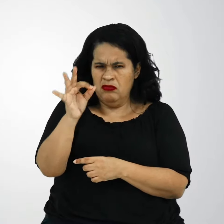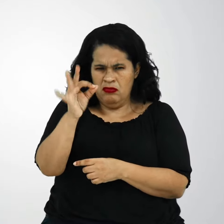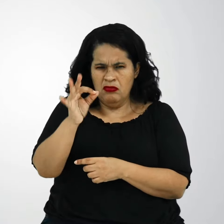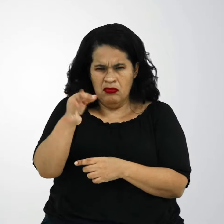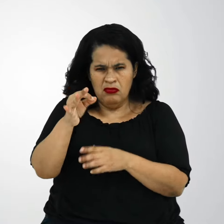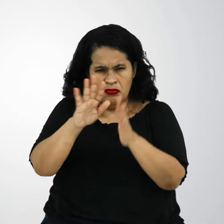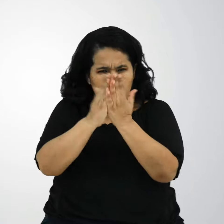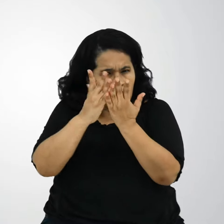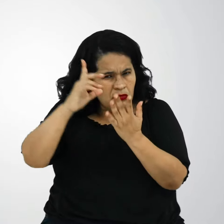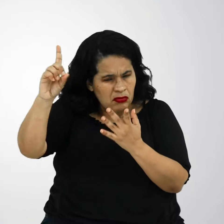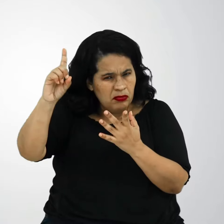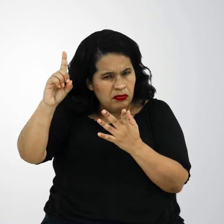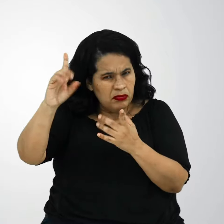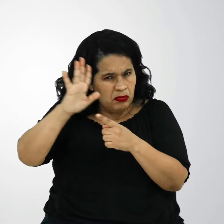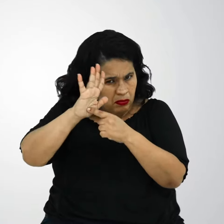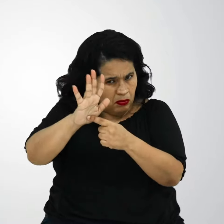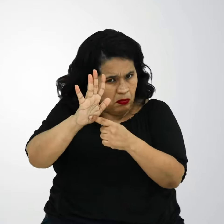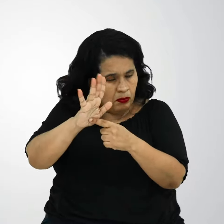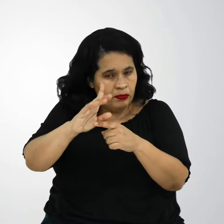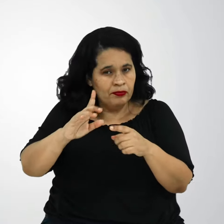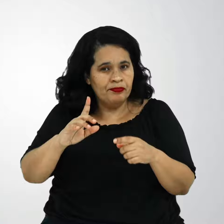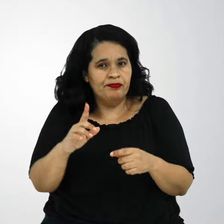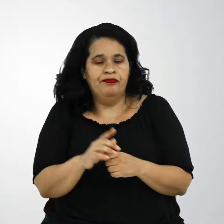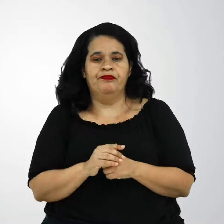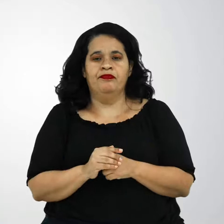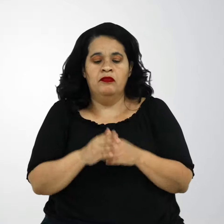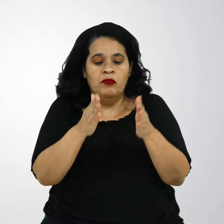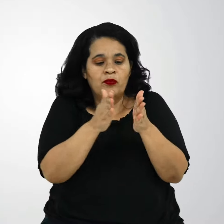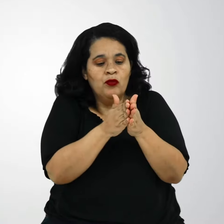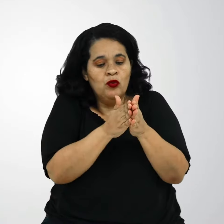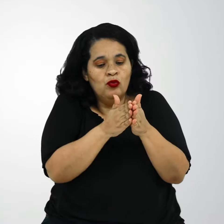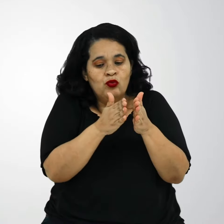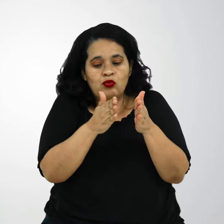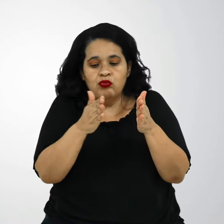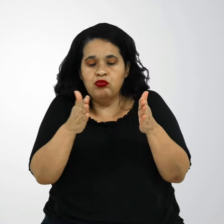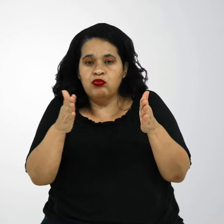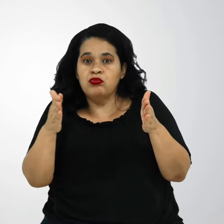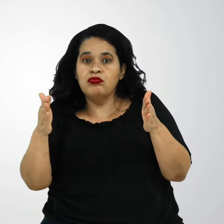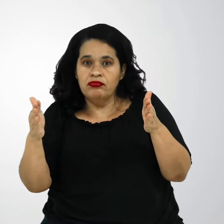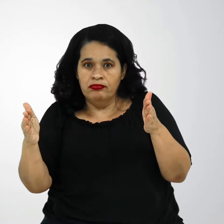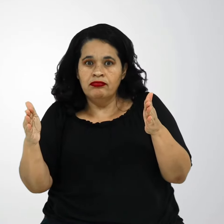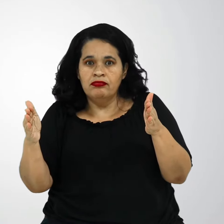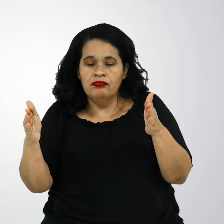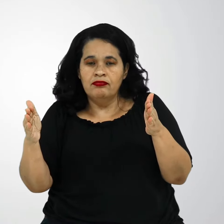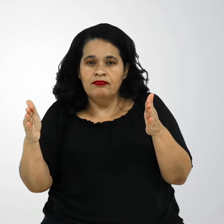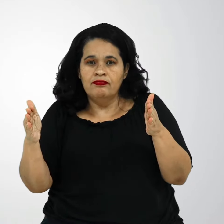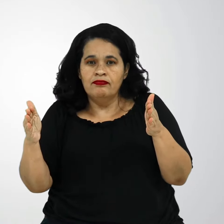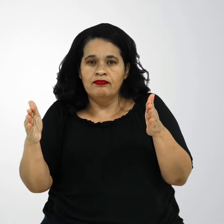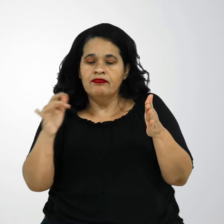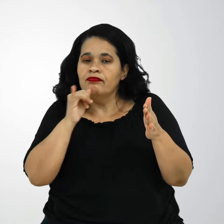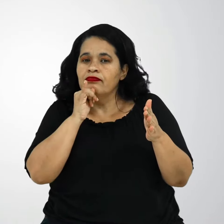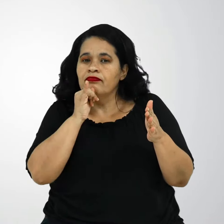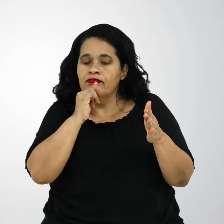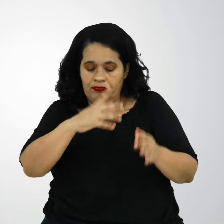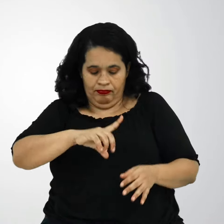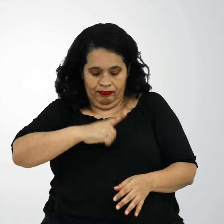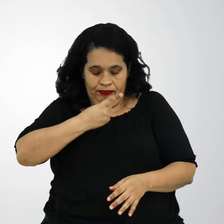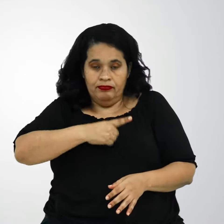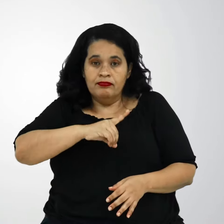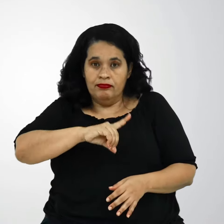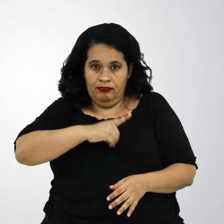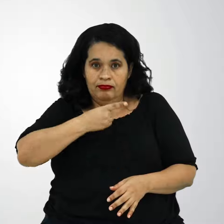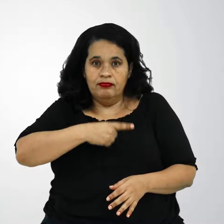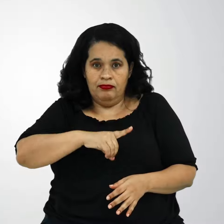bíblico, nenhum texto escatológico vai falar sobre esse espaço de tempo. Você não vai encontrar esse texto, quer dizer, em Daniel não encontra mesmo,